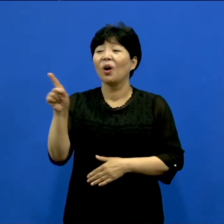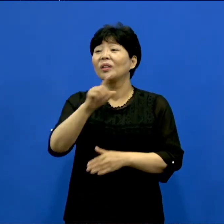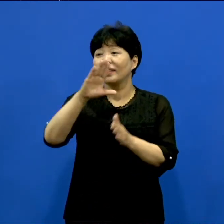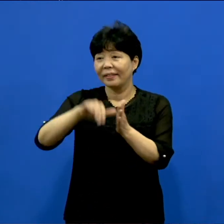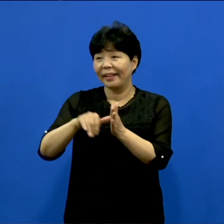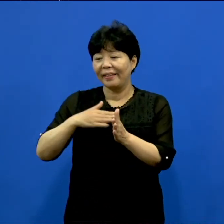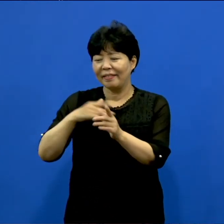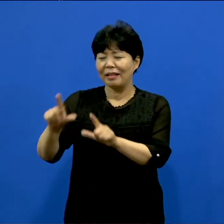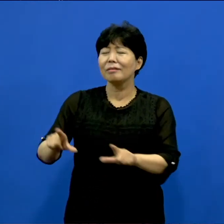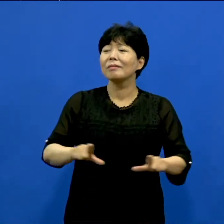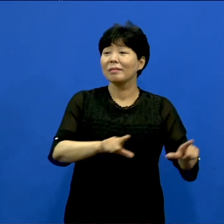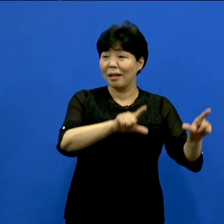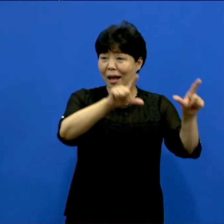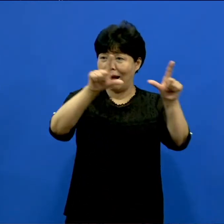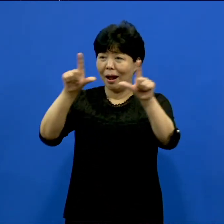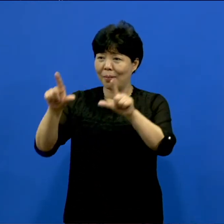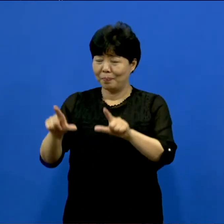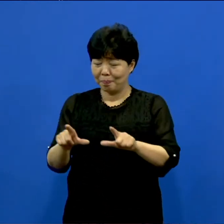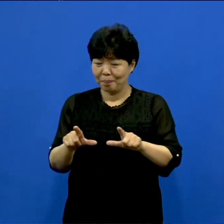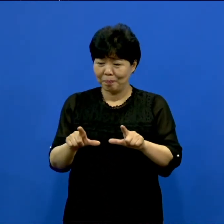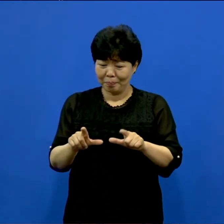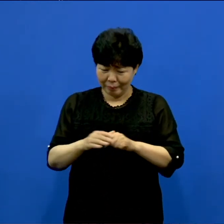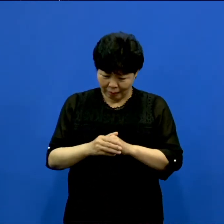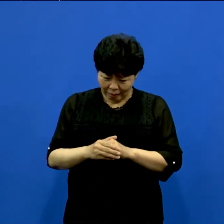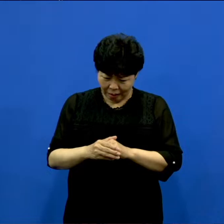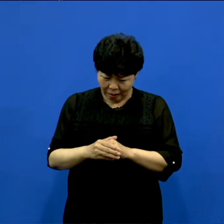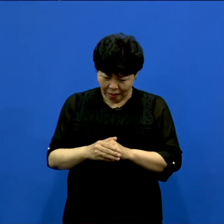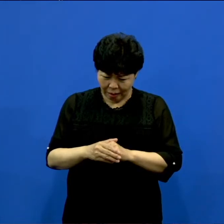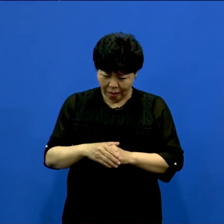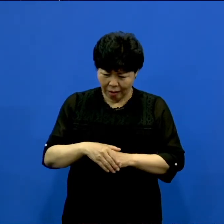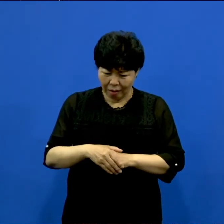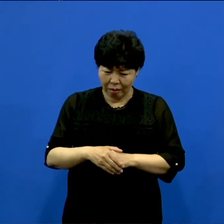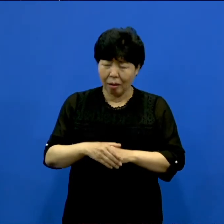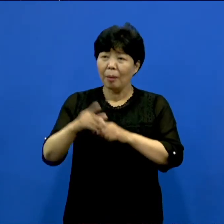삶을 갈라놓는 순종이 있는데 그 말씀을 그냥 들을 수 있겠어요, 여러분?